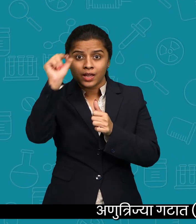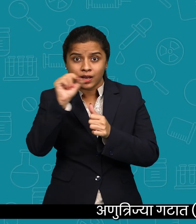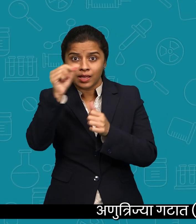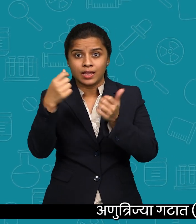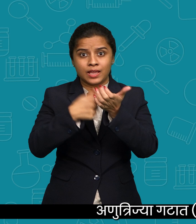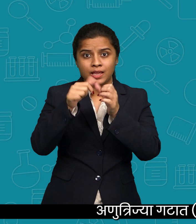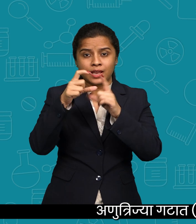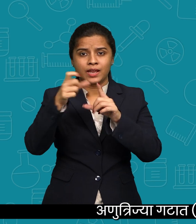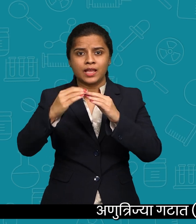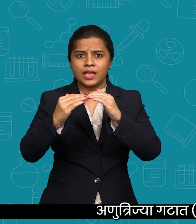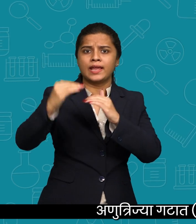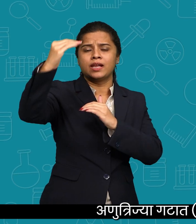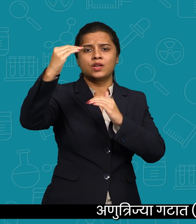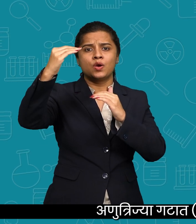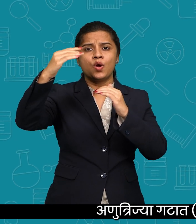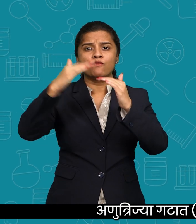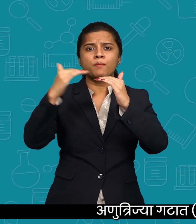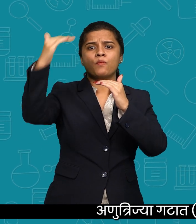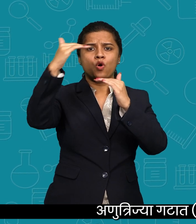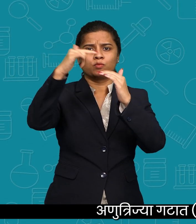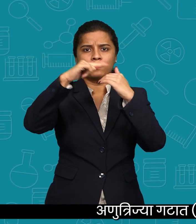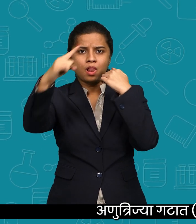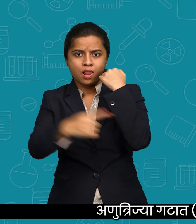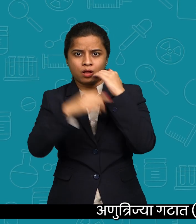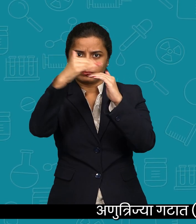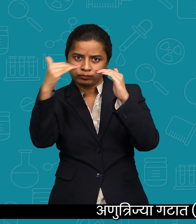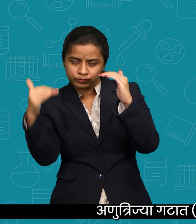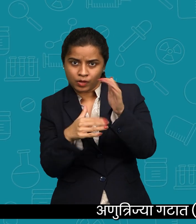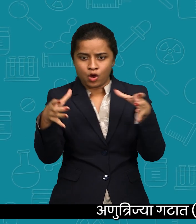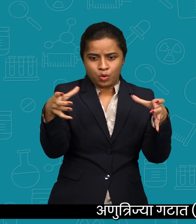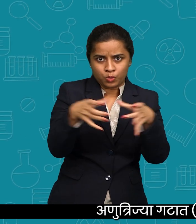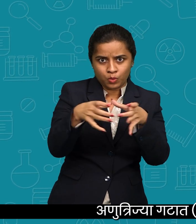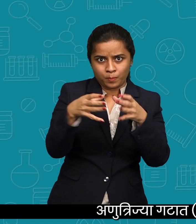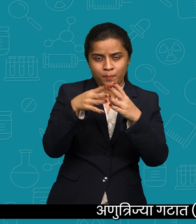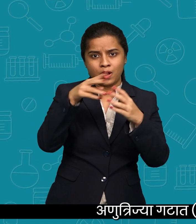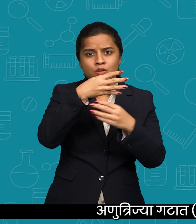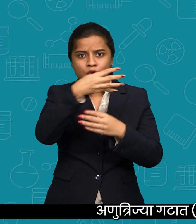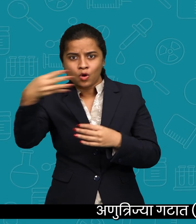अणुत्रिज्या गटात स्तंभात वरून खाली जाताना वाढते.